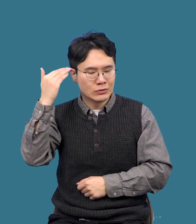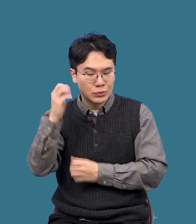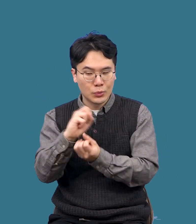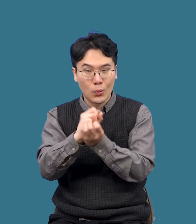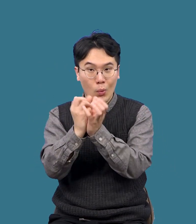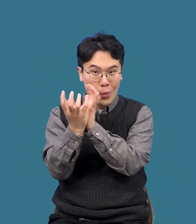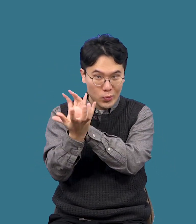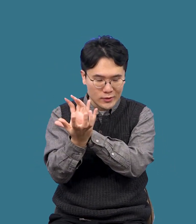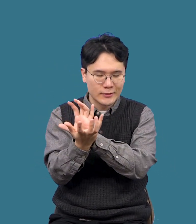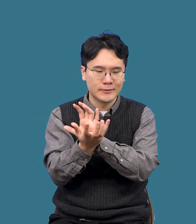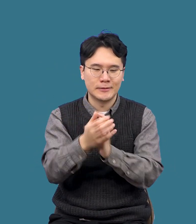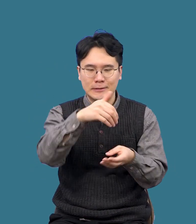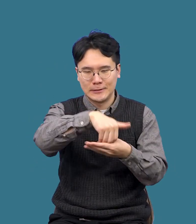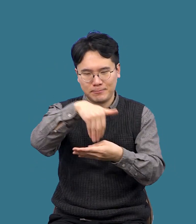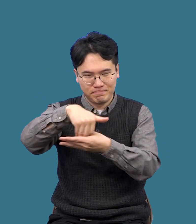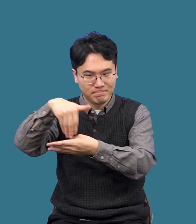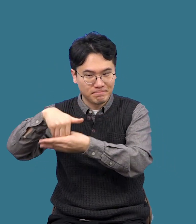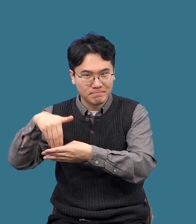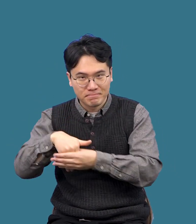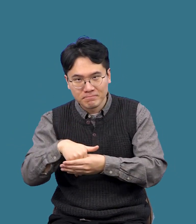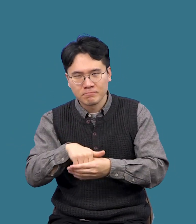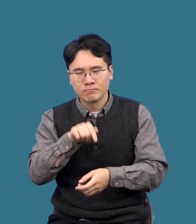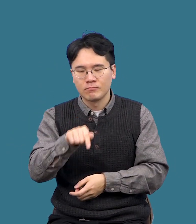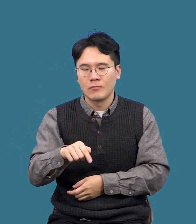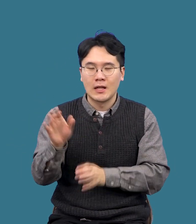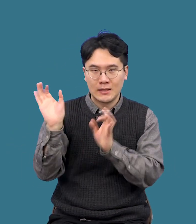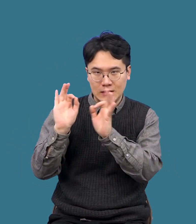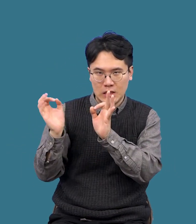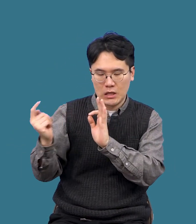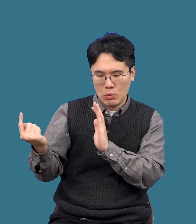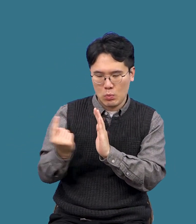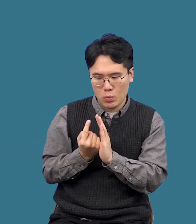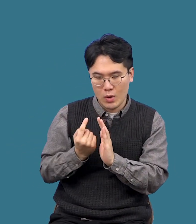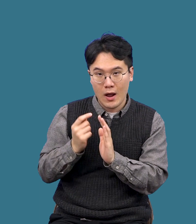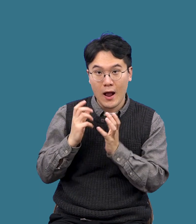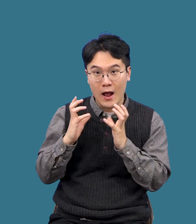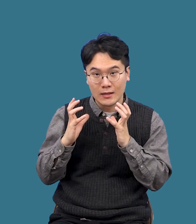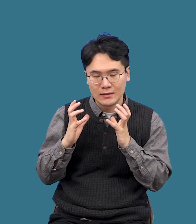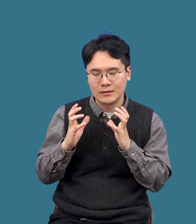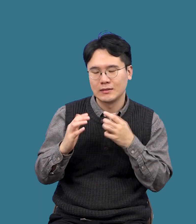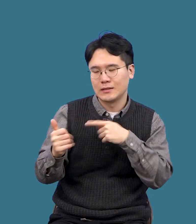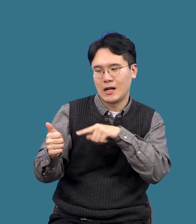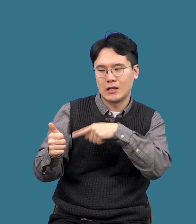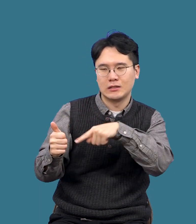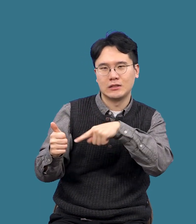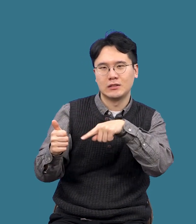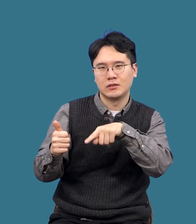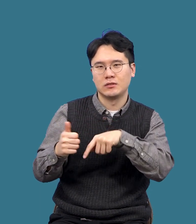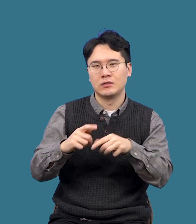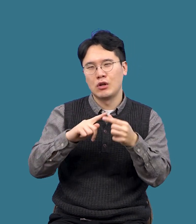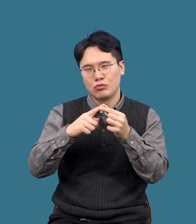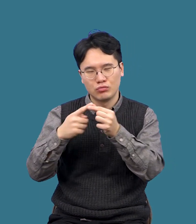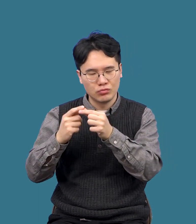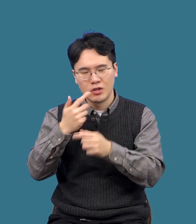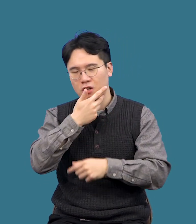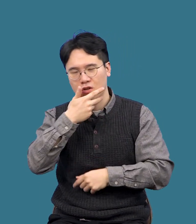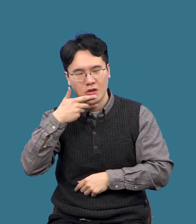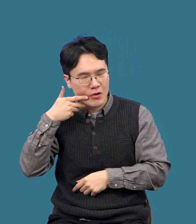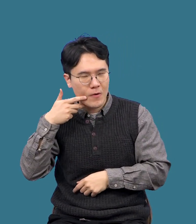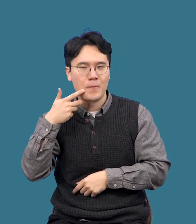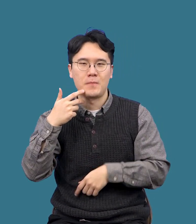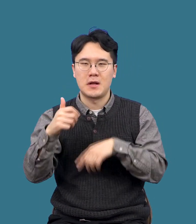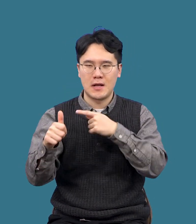그리고 거기에 찾아오는 아이들에게 역시 국어를 가르치고 영어를